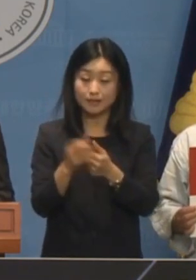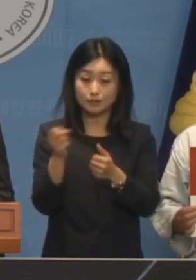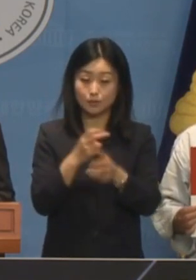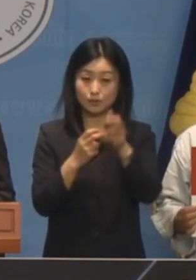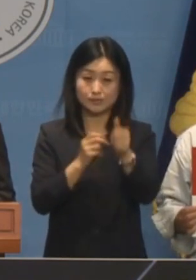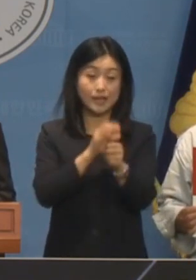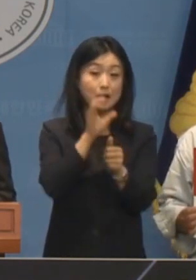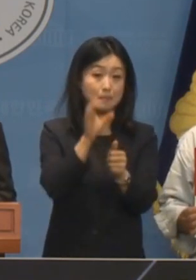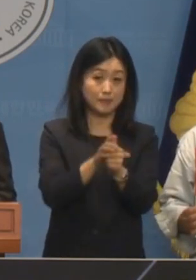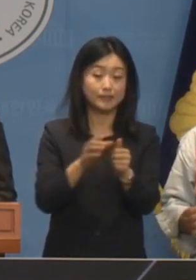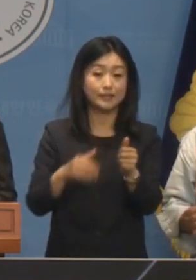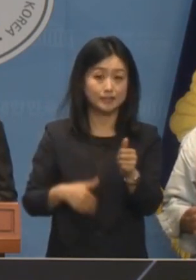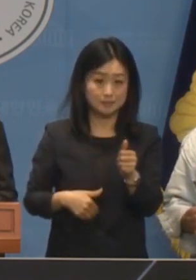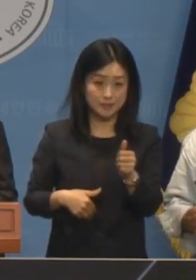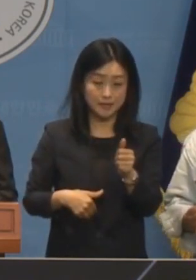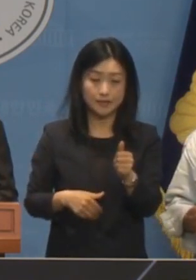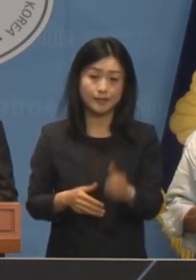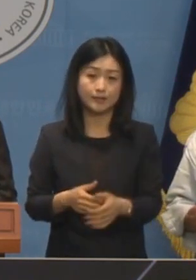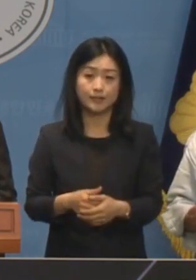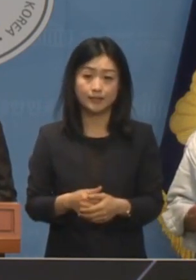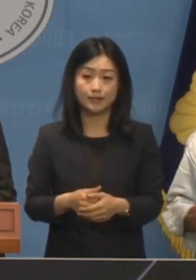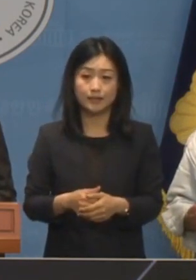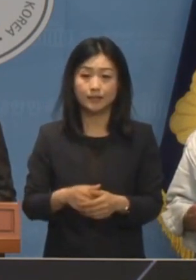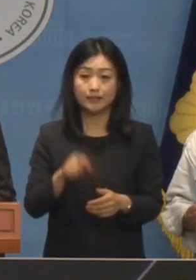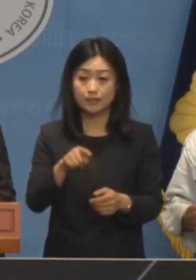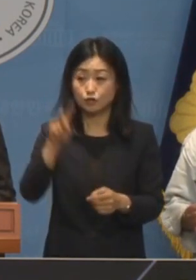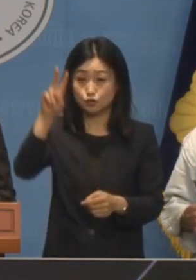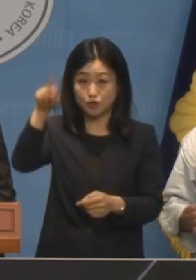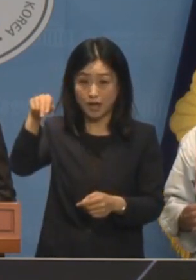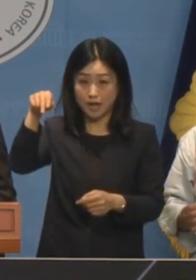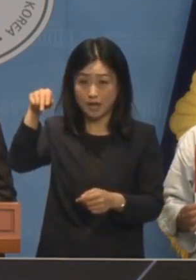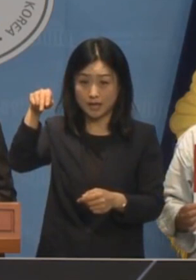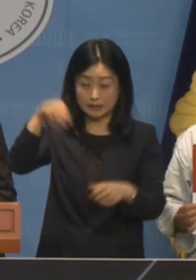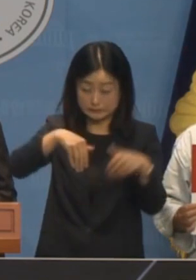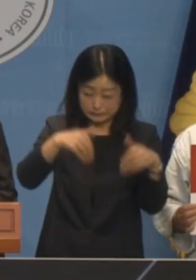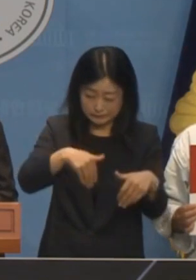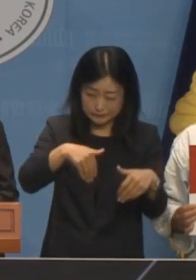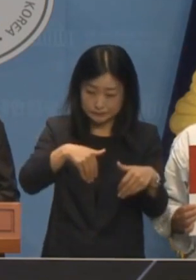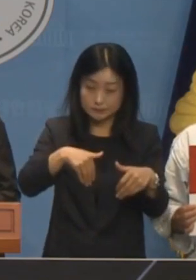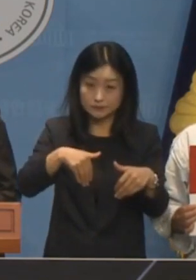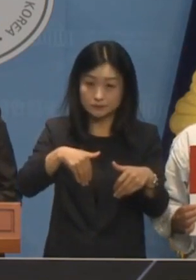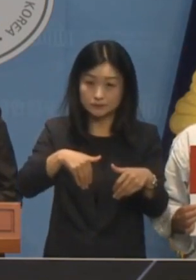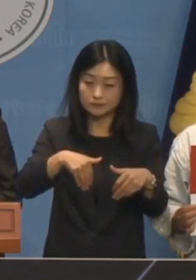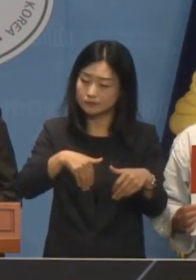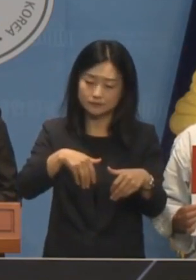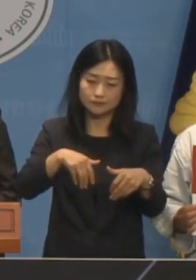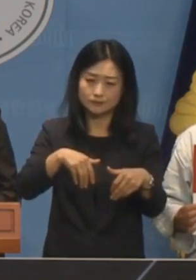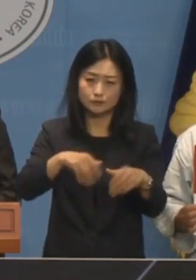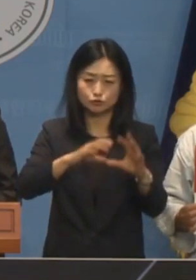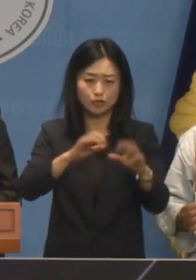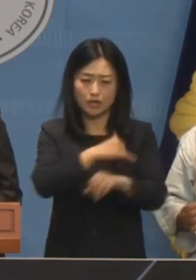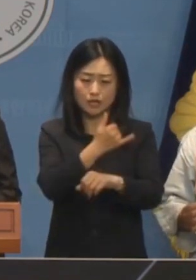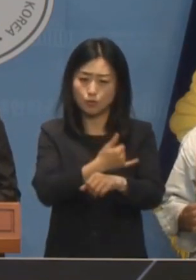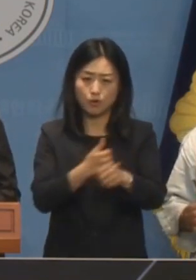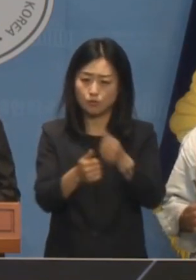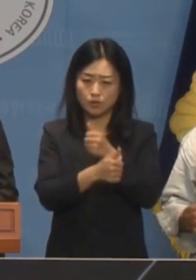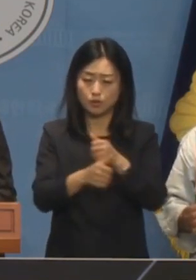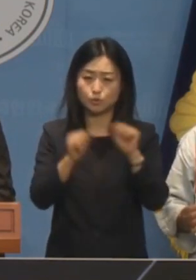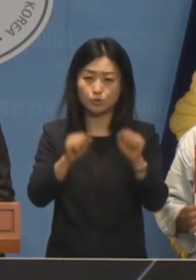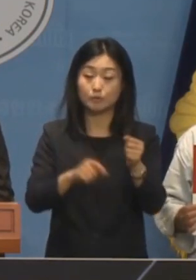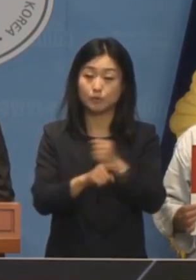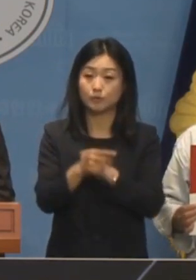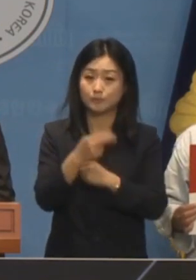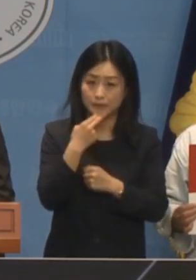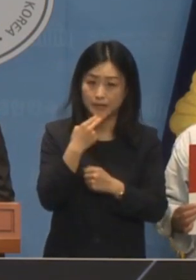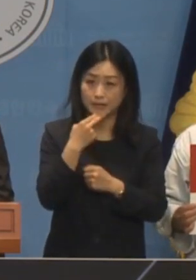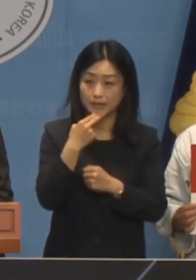국가기관의 권한행사의 원천이 되기에 맹목적으로 유엔의 앞잡이 노릇을 하는 국가기관은 더 이상 존재할 가치가 없다.